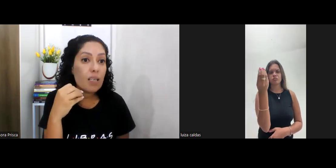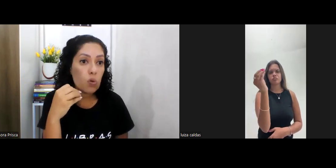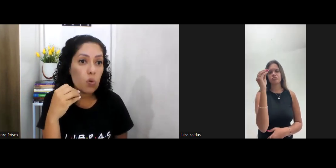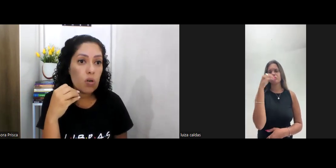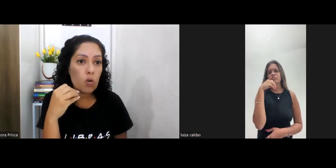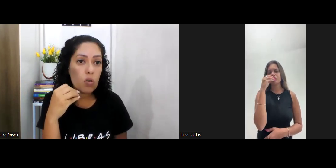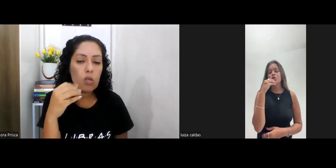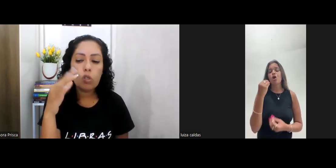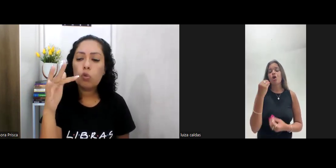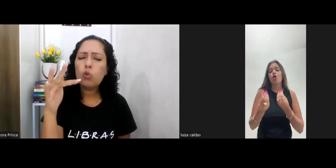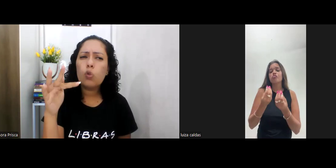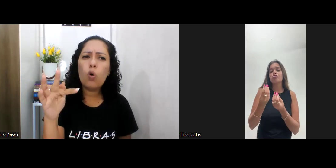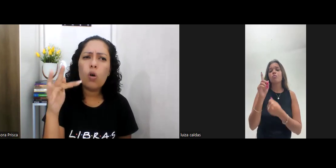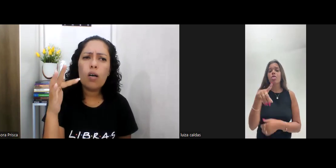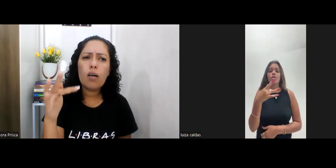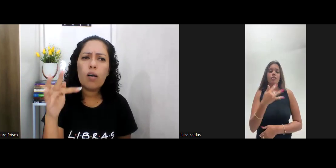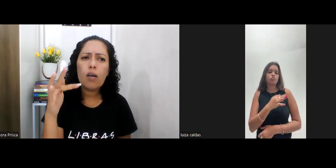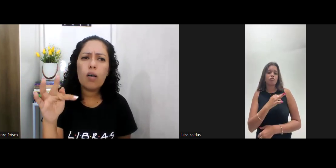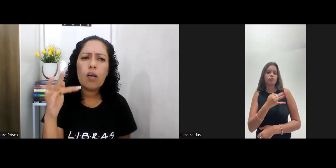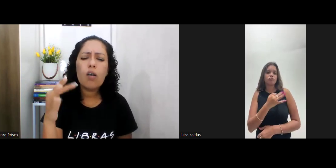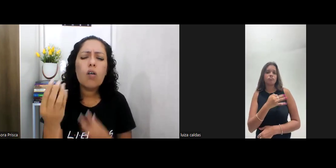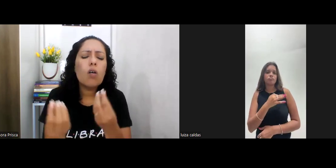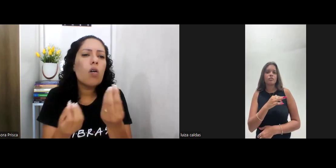Como é essa dor? Dor,